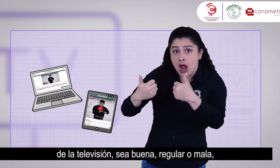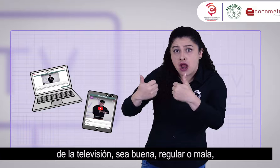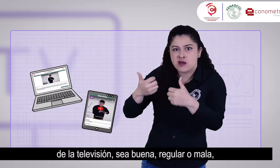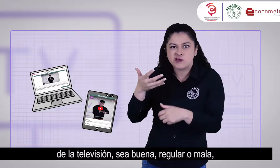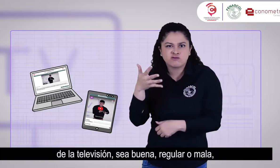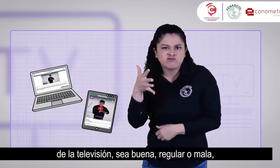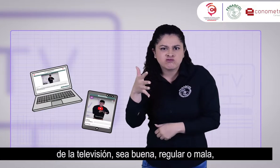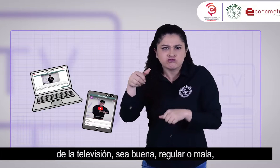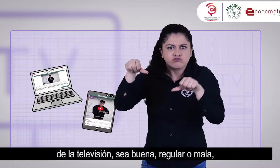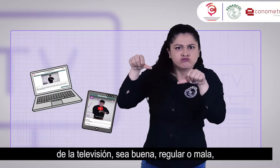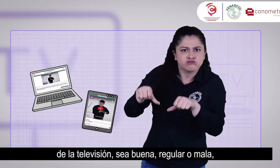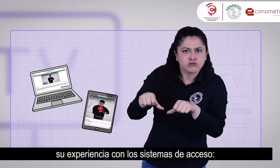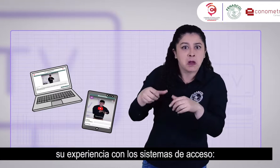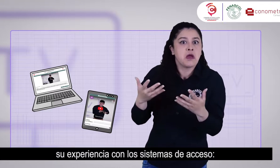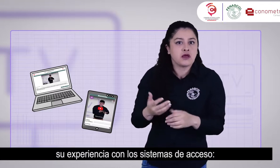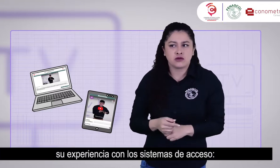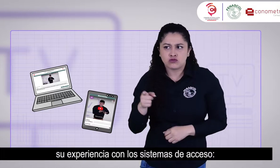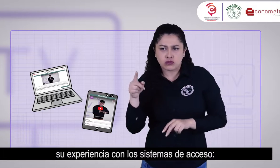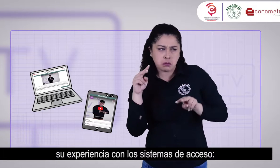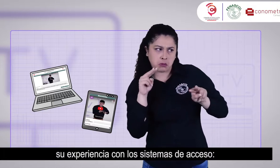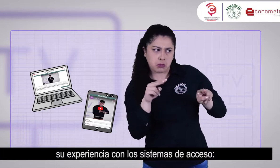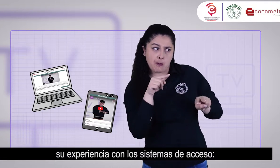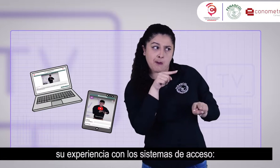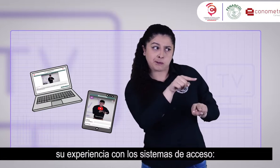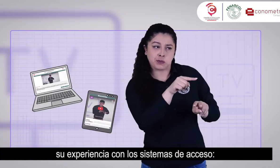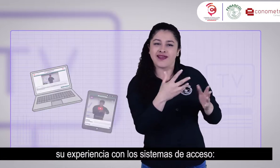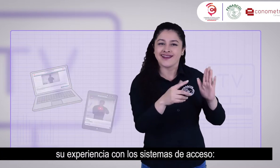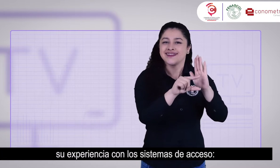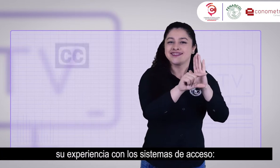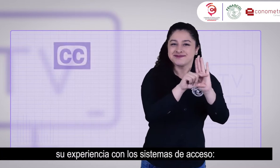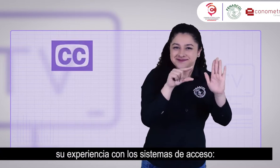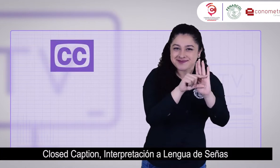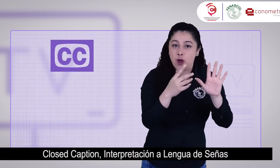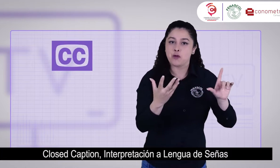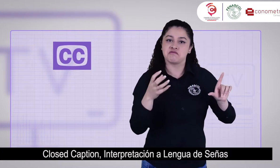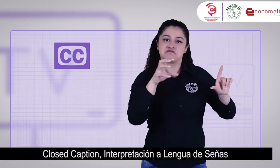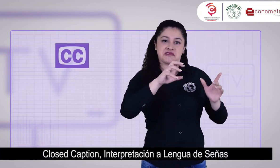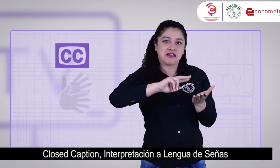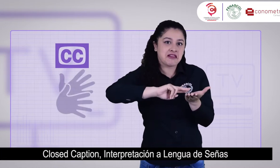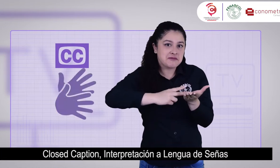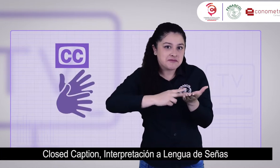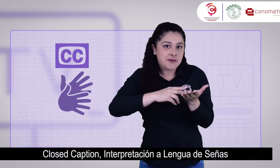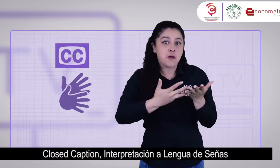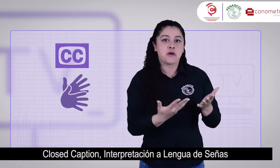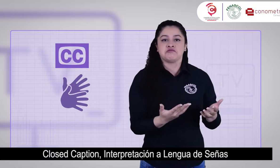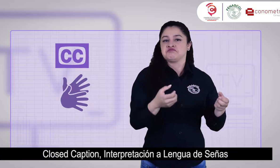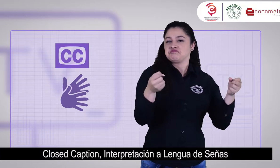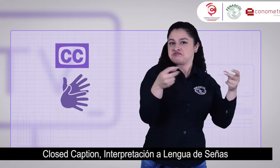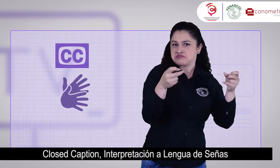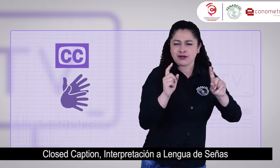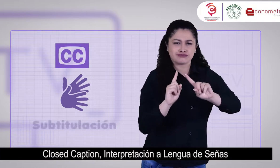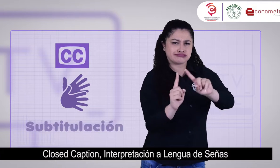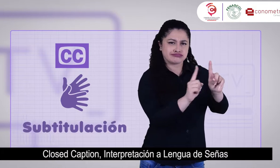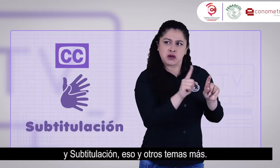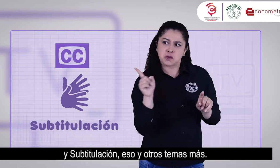regular o mala, su experiencia con los sistemas de acceso, club caption, interpretación a lengua de señas y